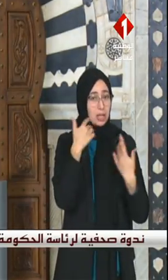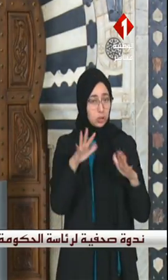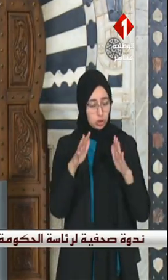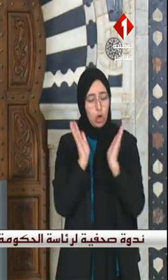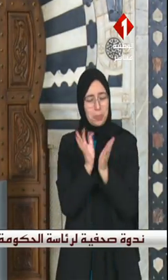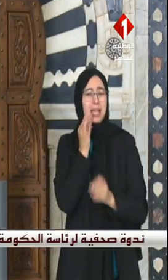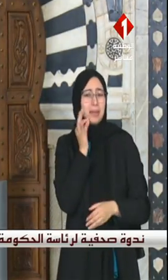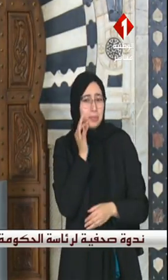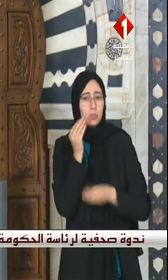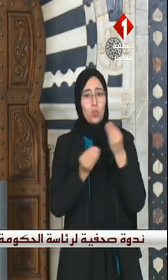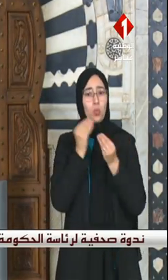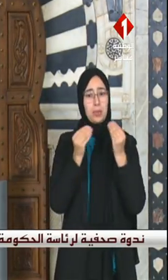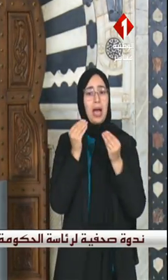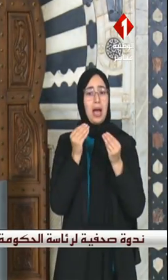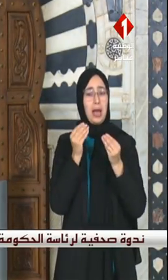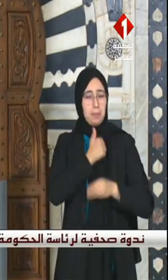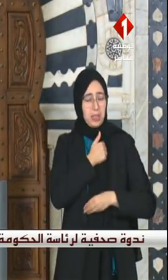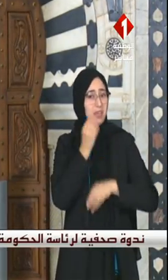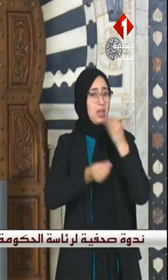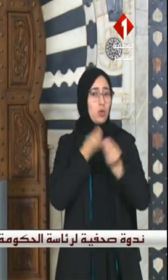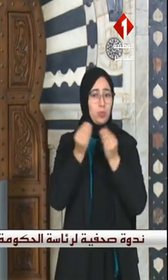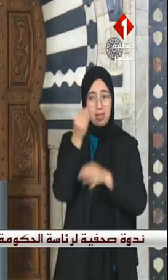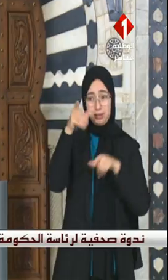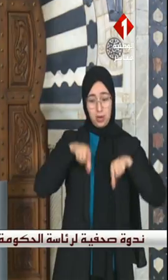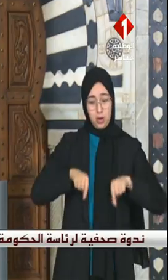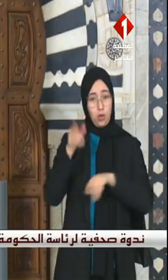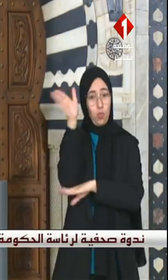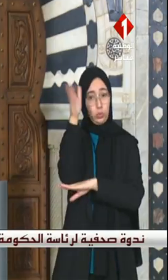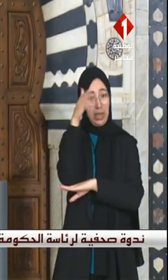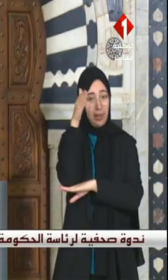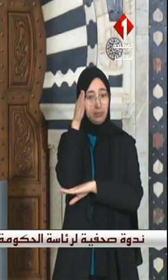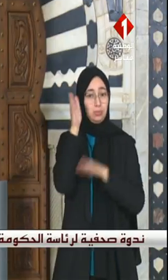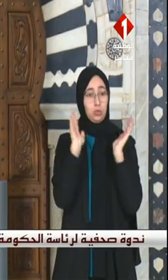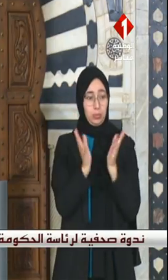المؤسسات الاستشفائية الحالية سواء في القطاع العام أو في القطاع الخاص.